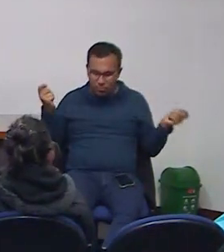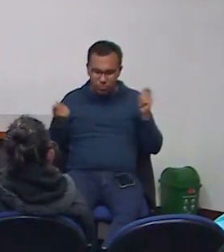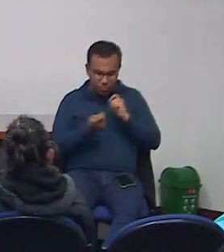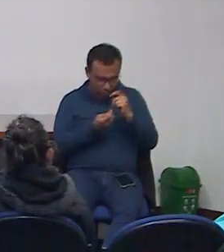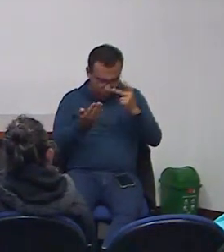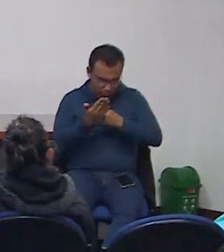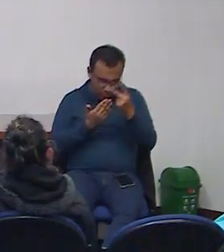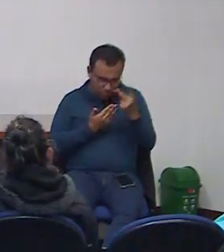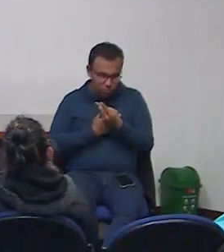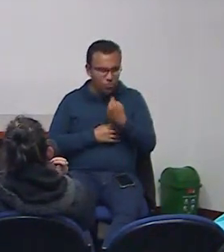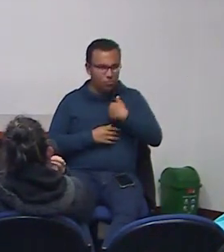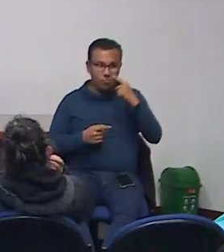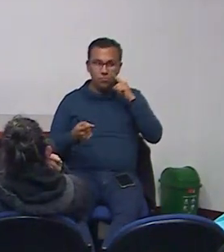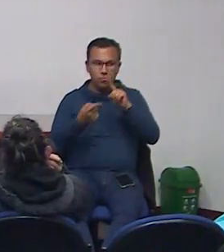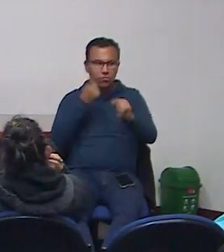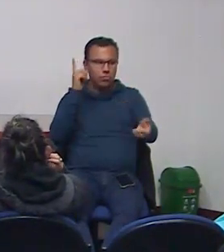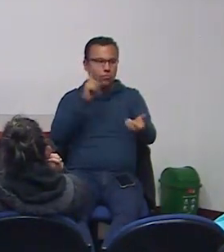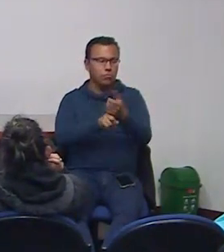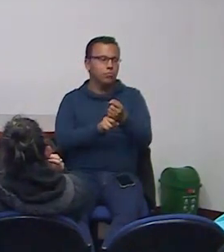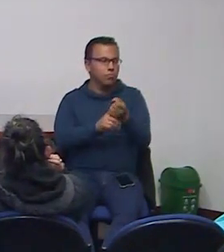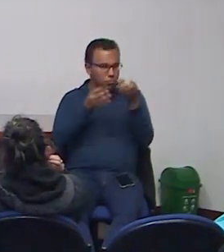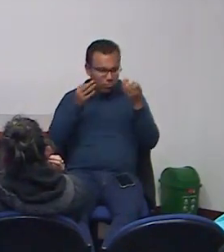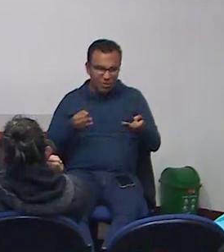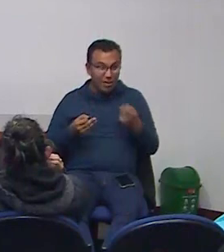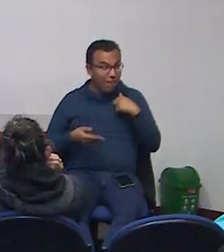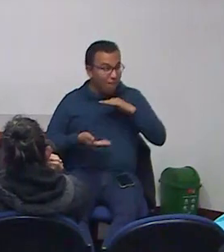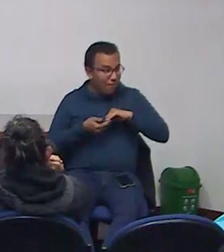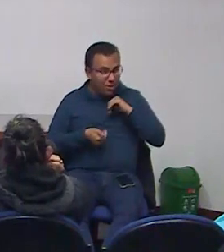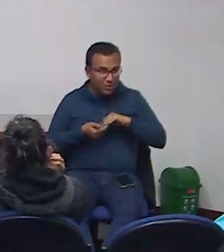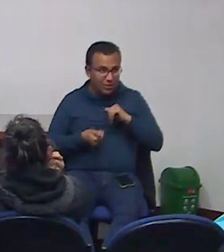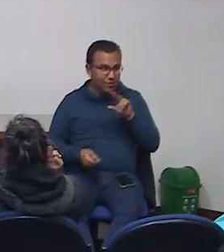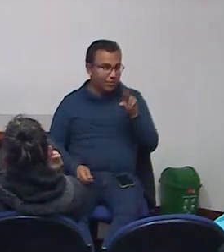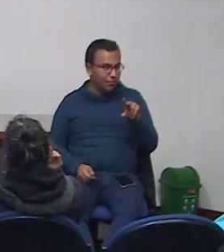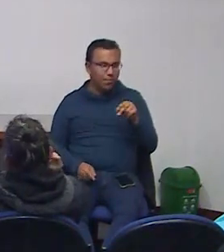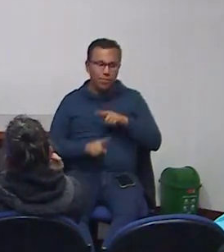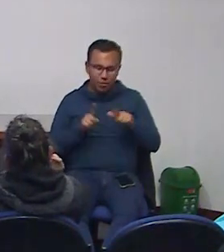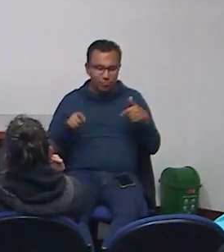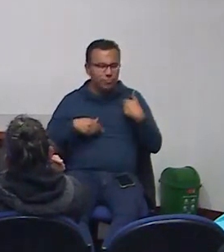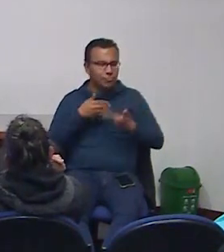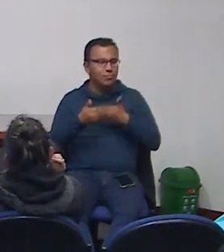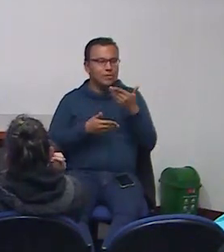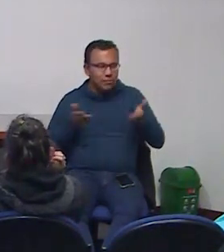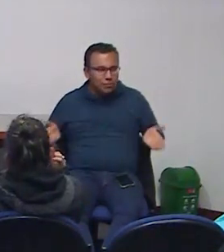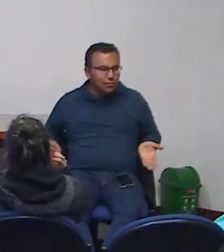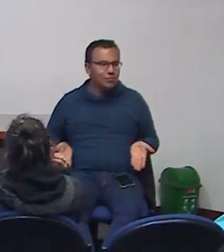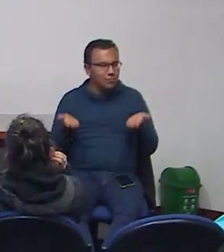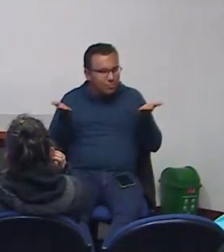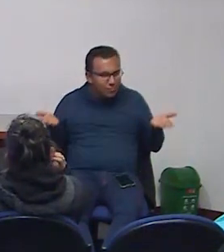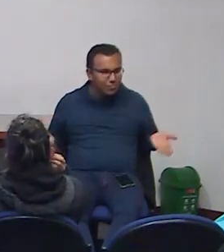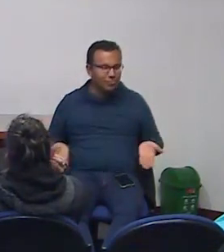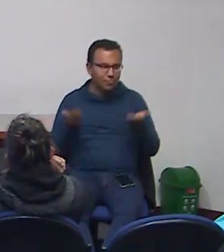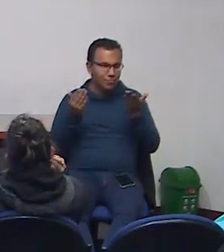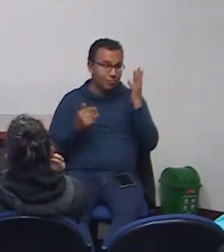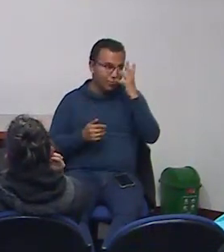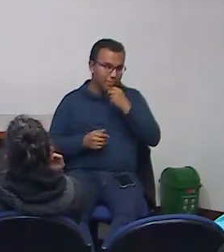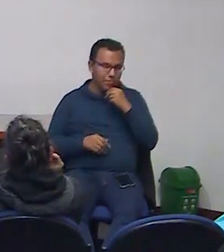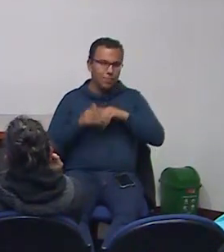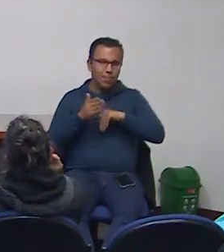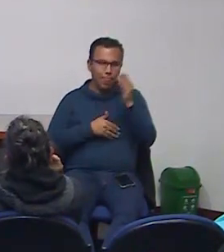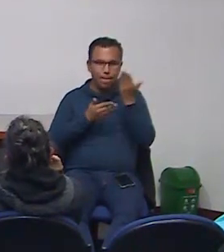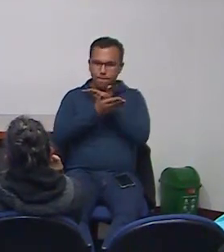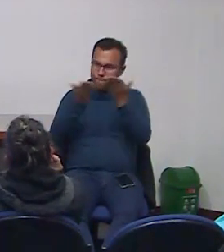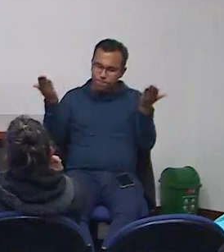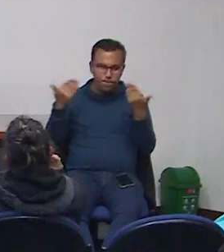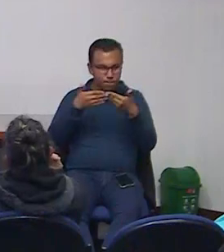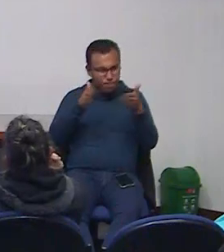su proyecto su sueño irlo materializando que sé que no ha sido fácil pero pues ahí vamos empujándolo pues qué bonito y más bonito todavía que